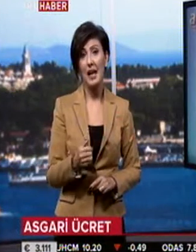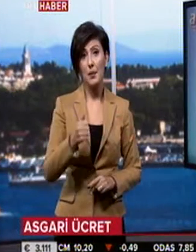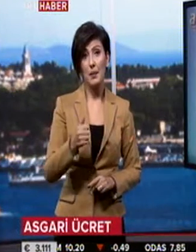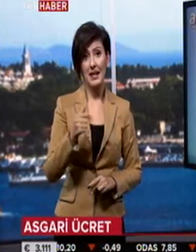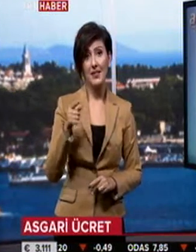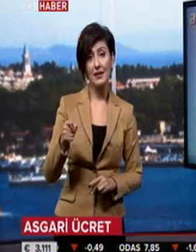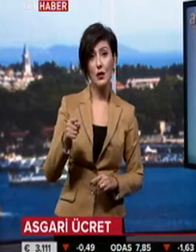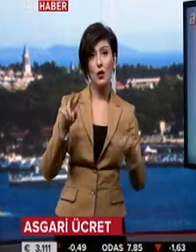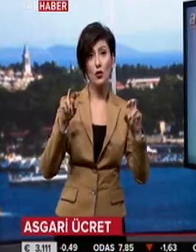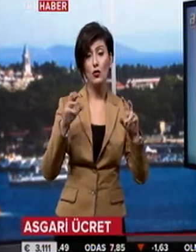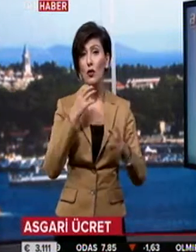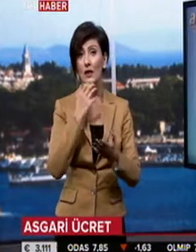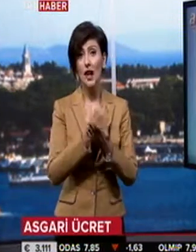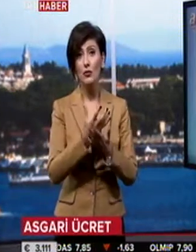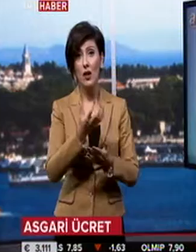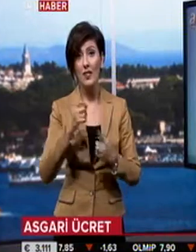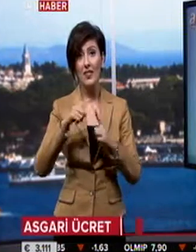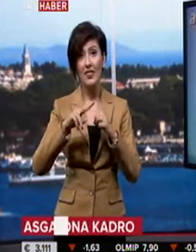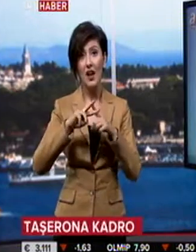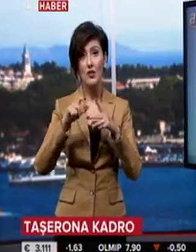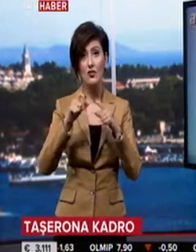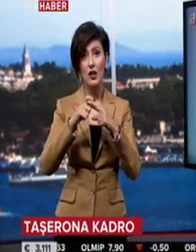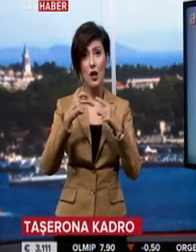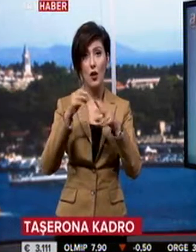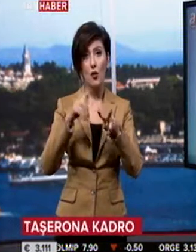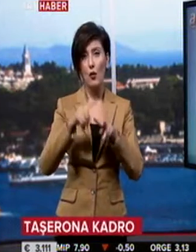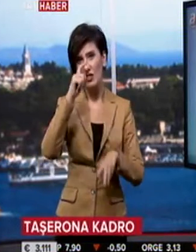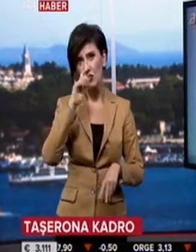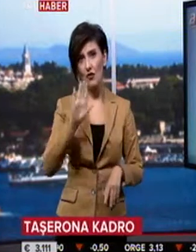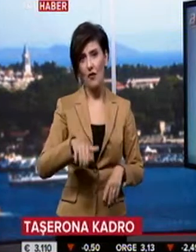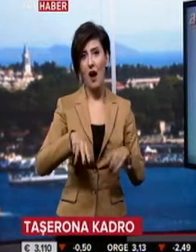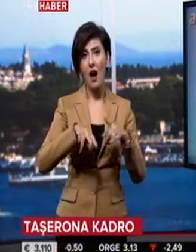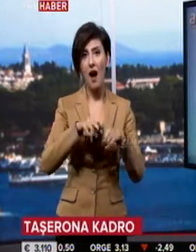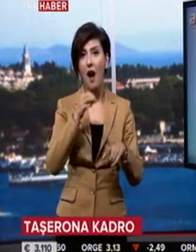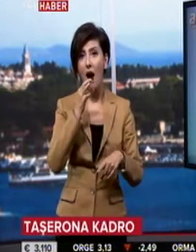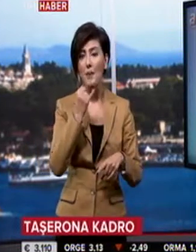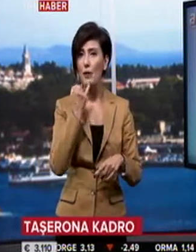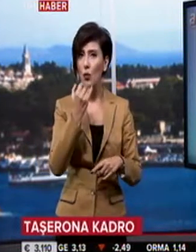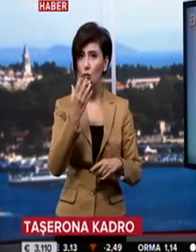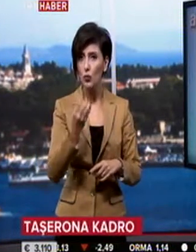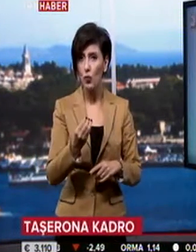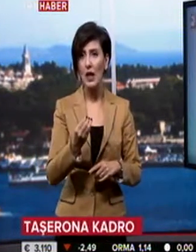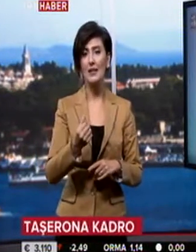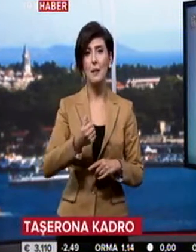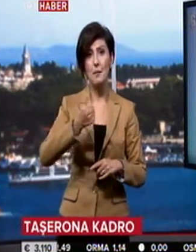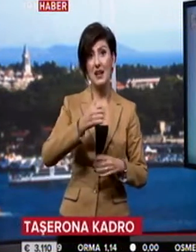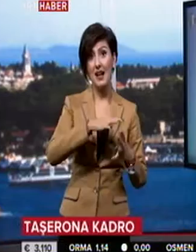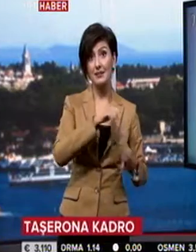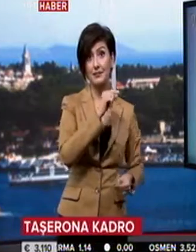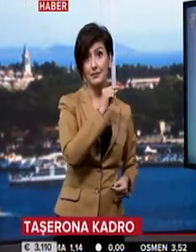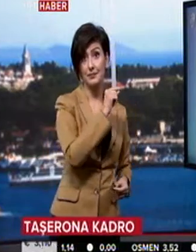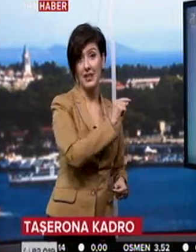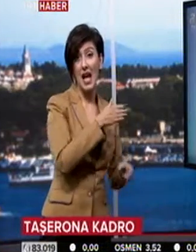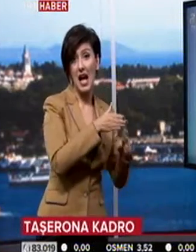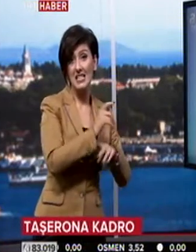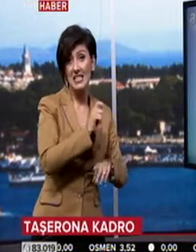Yılmaz'ın gündeminde kadroya alınacak taşeron işçiler de vardı. A Haber'e konuk olan Cevdet Yılmaz,